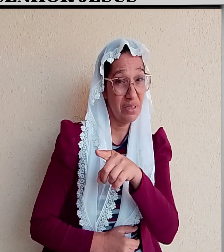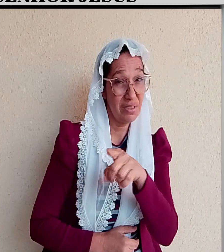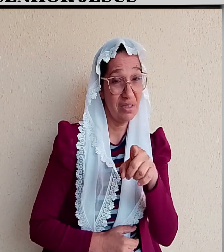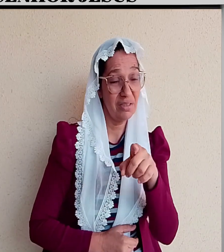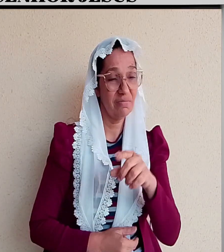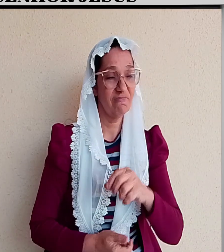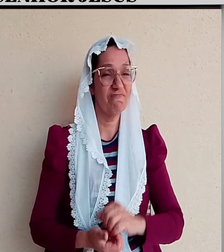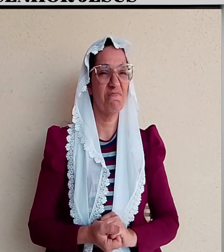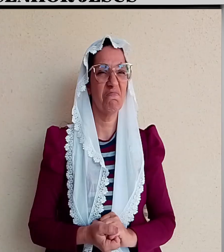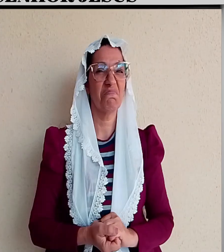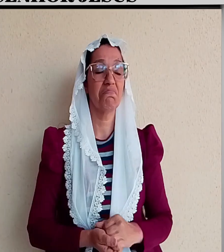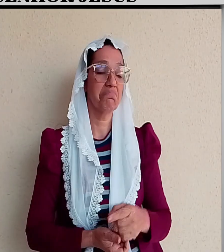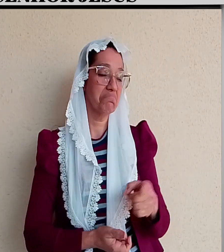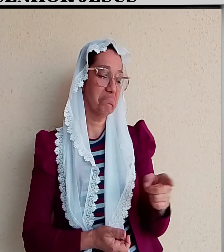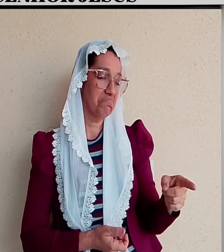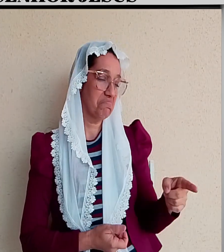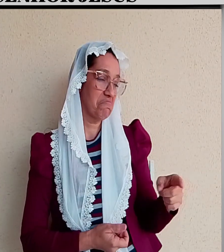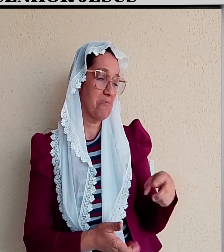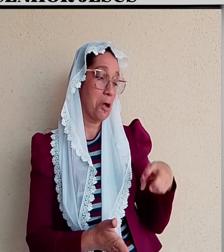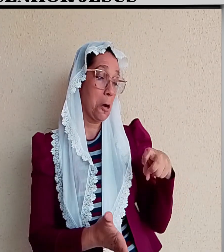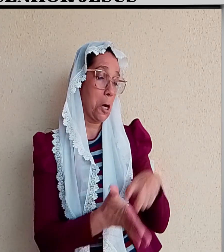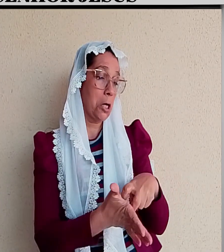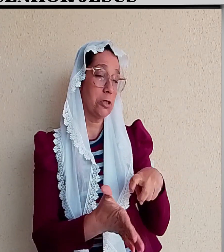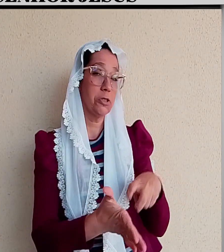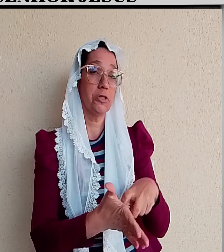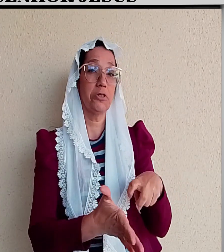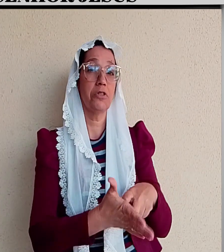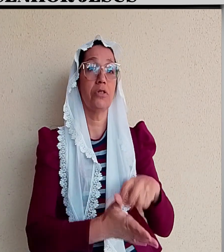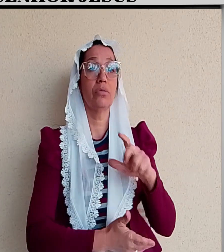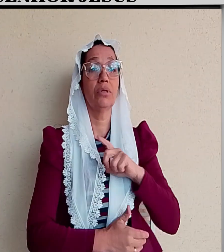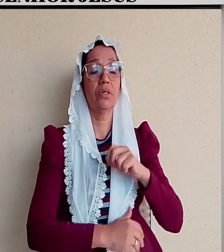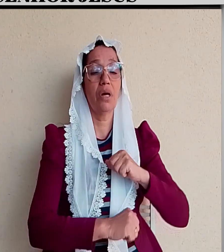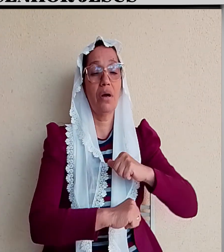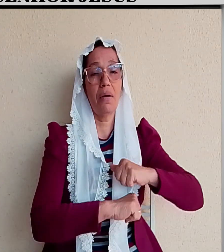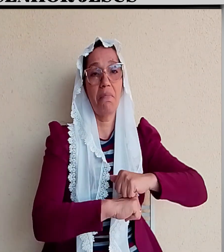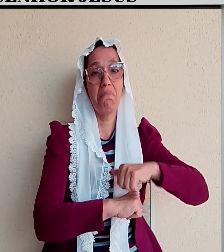será pior do que Sodoma e Gomorra na minha presença, glória a Deus,